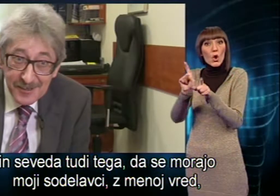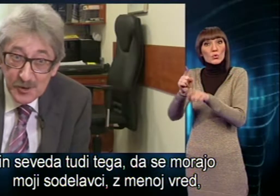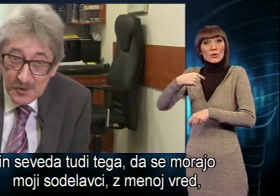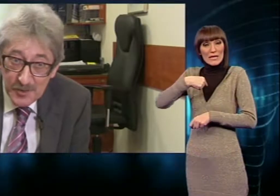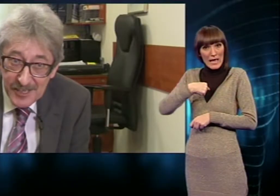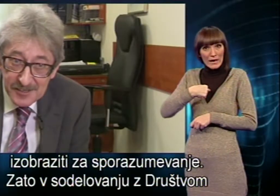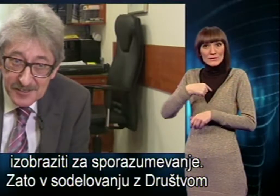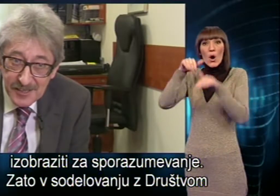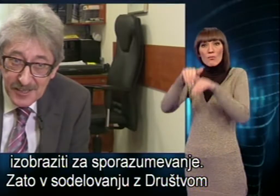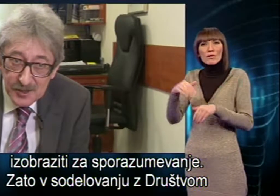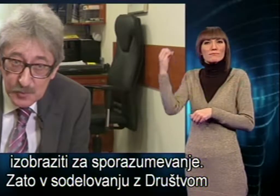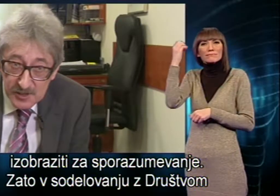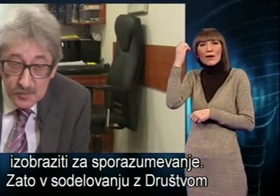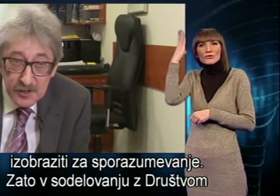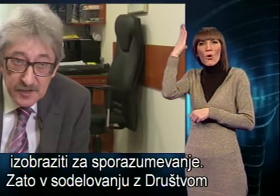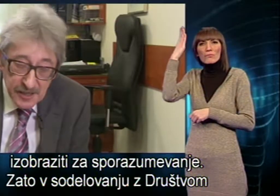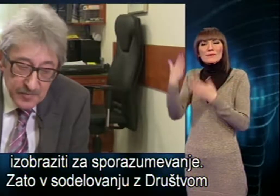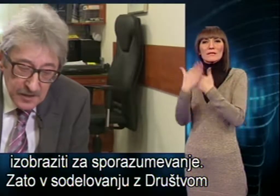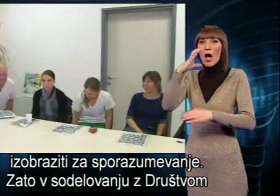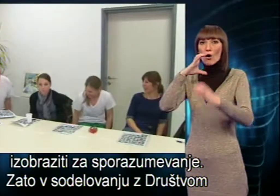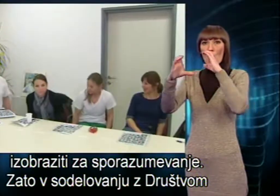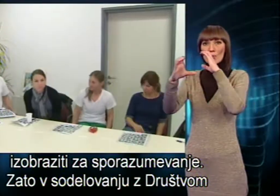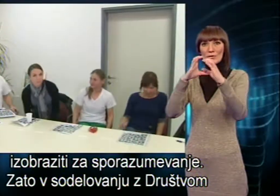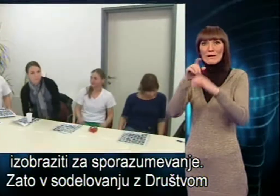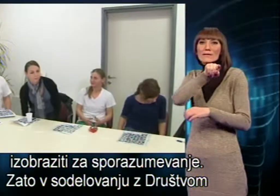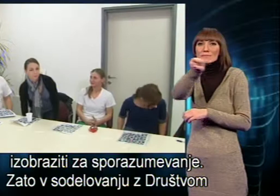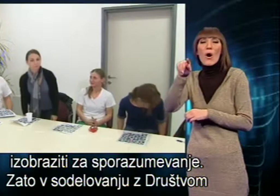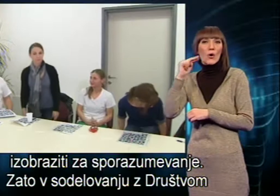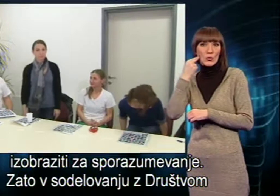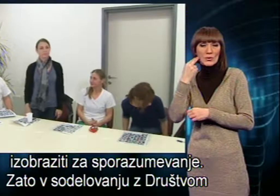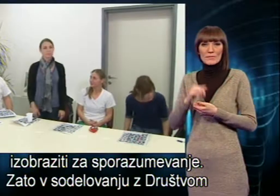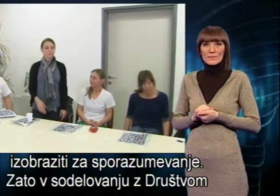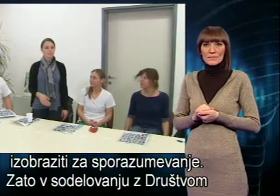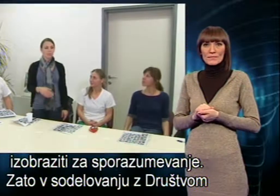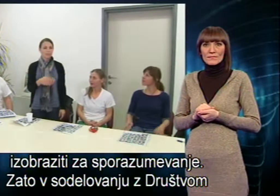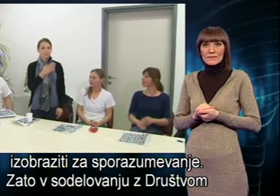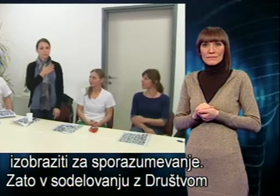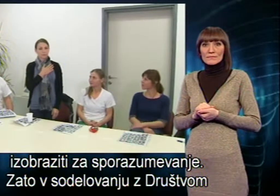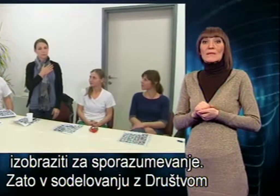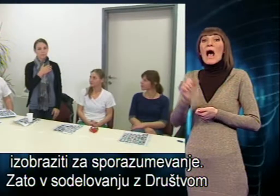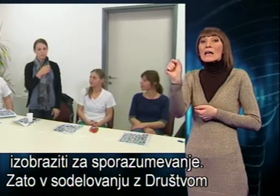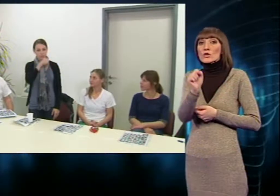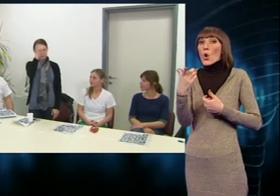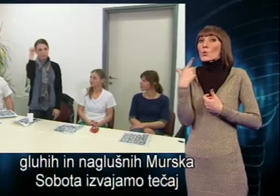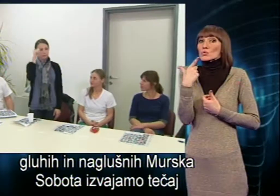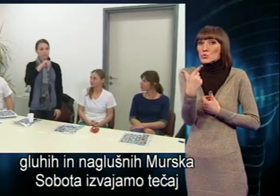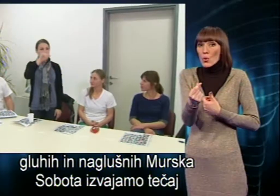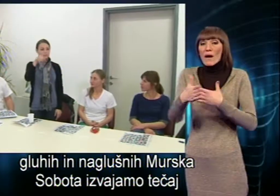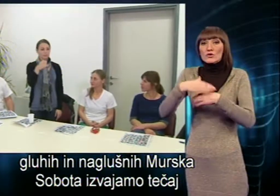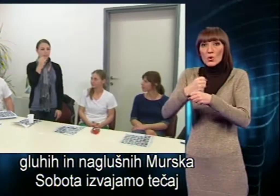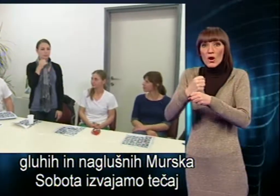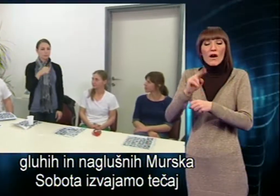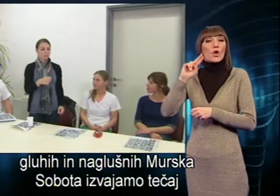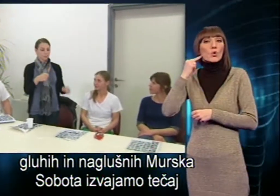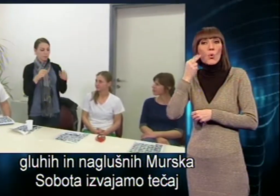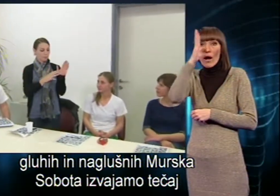vred doizobraziti za sporazumevanje. Zato v sodelovanju z Društvom gluhih in